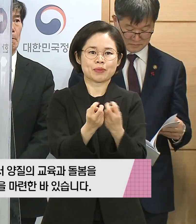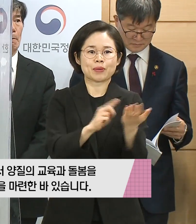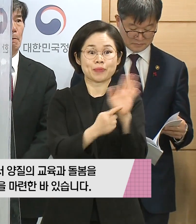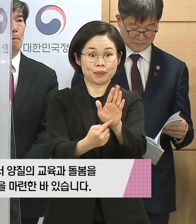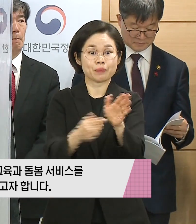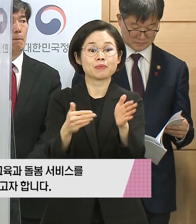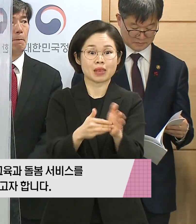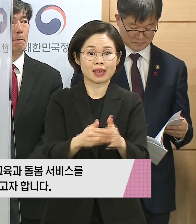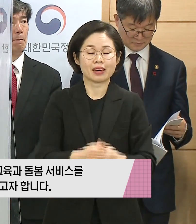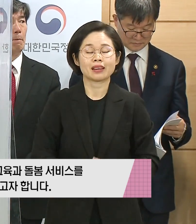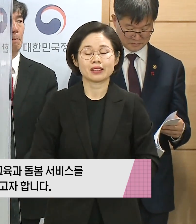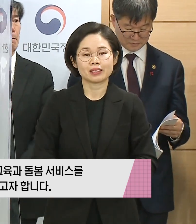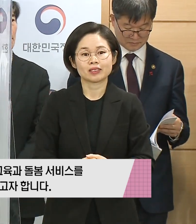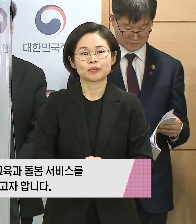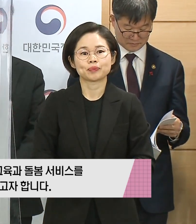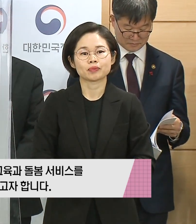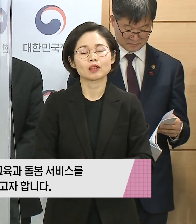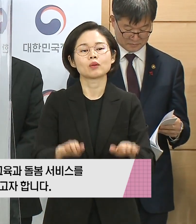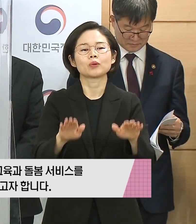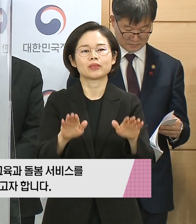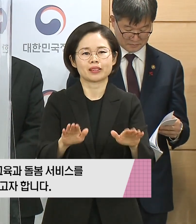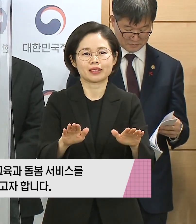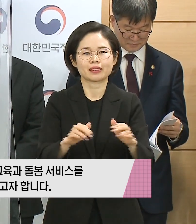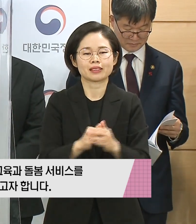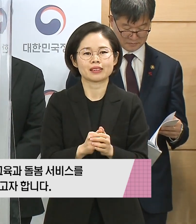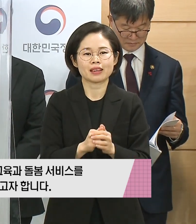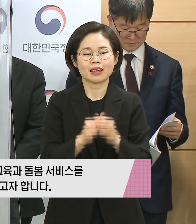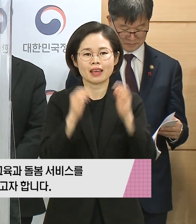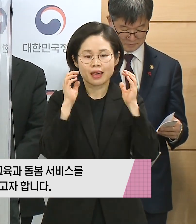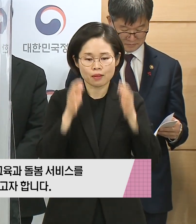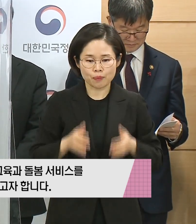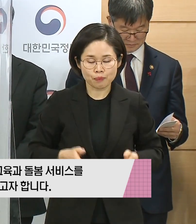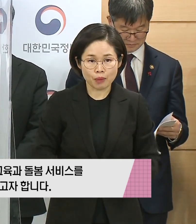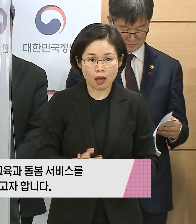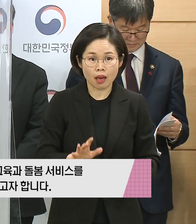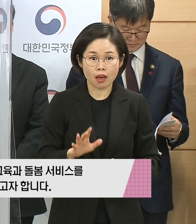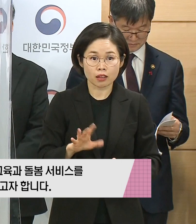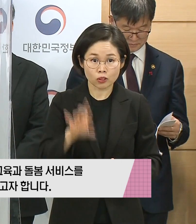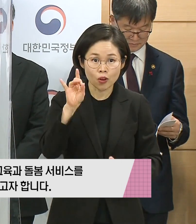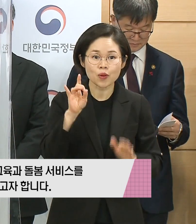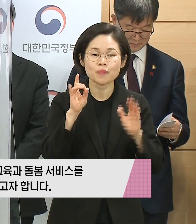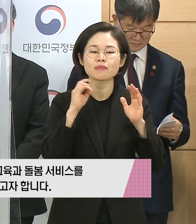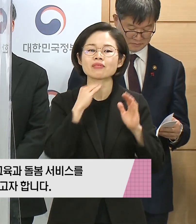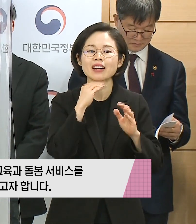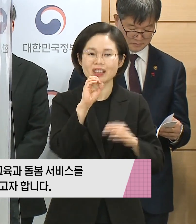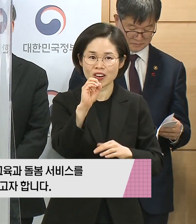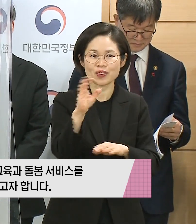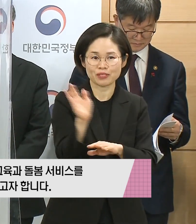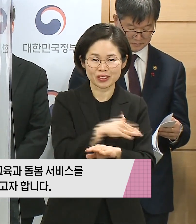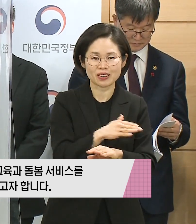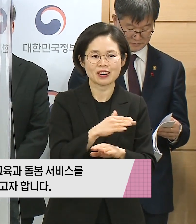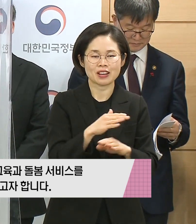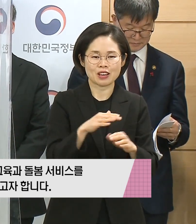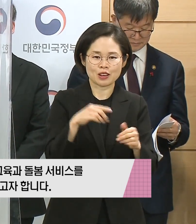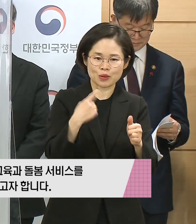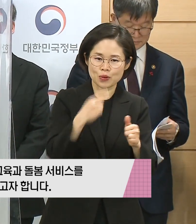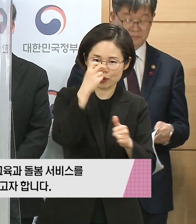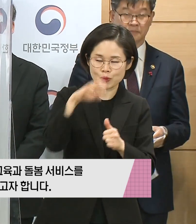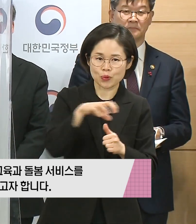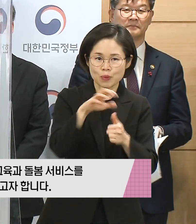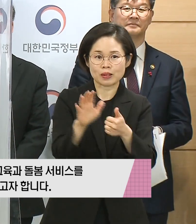있습니다. 오늘은 생애 첫 단계인 0세부터 질 높은 교육과 돌봄